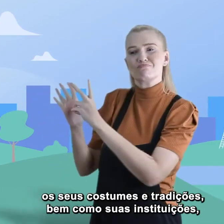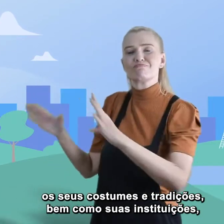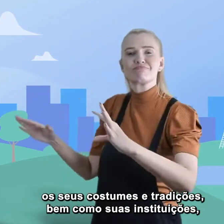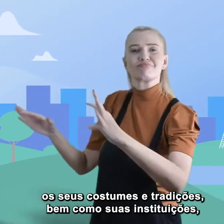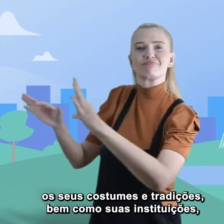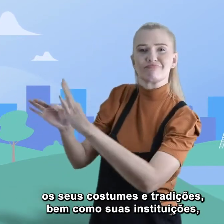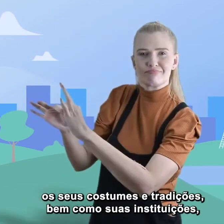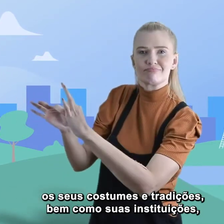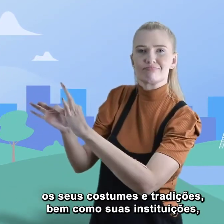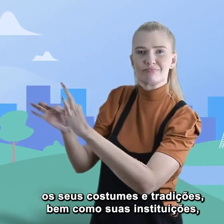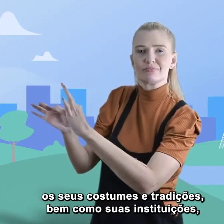instituições,